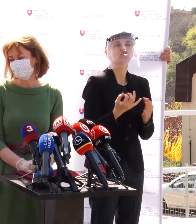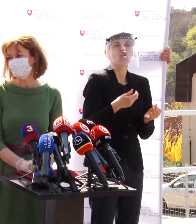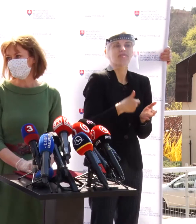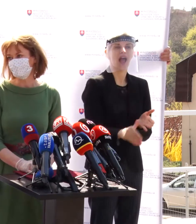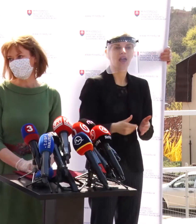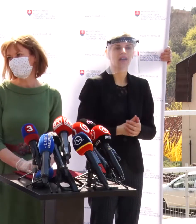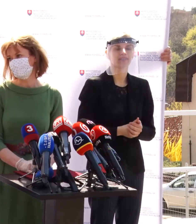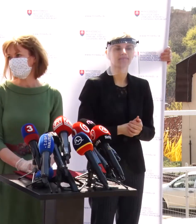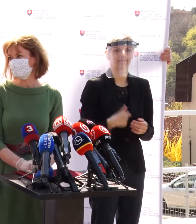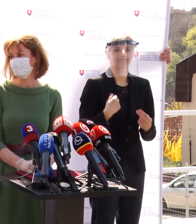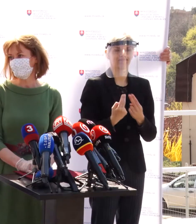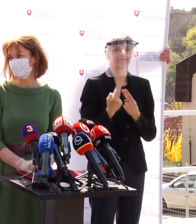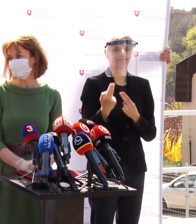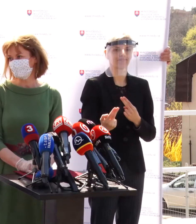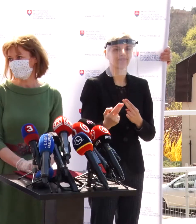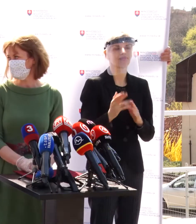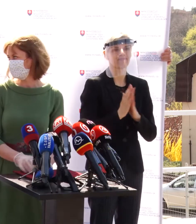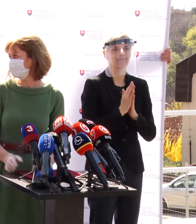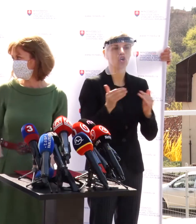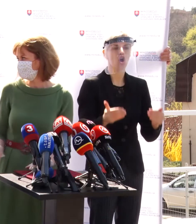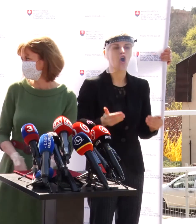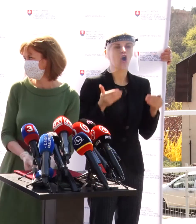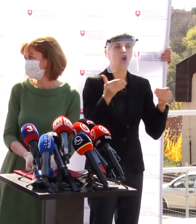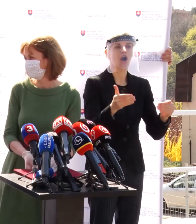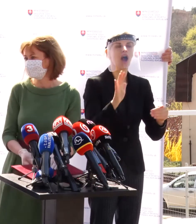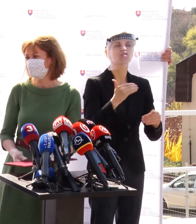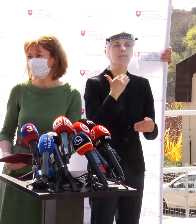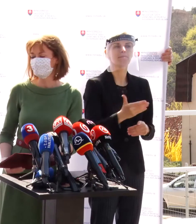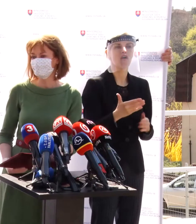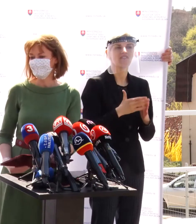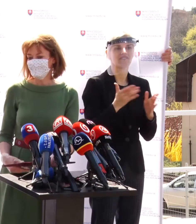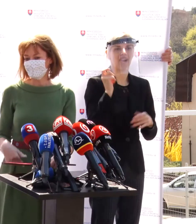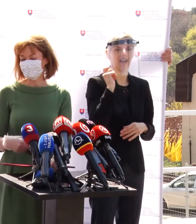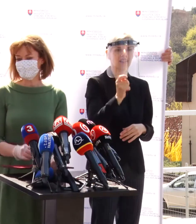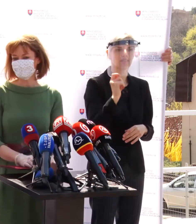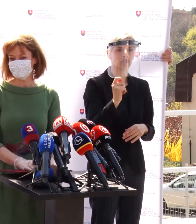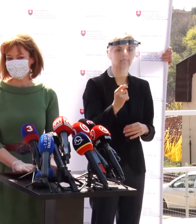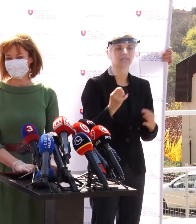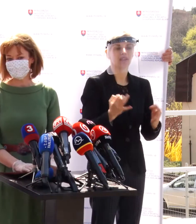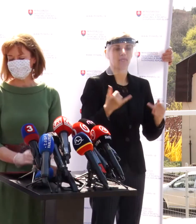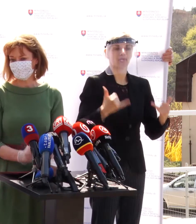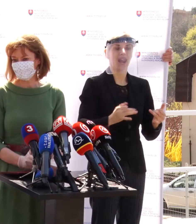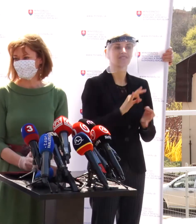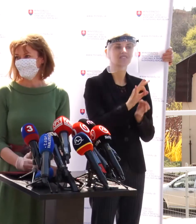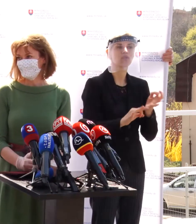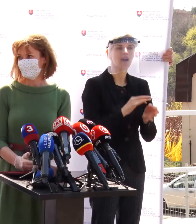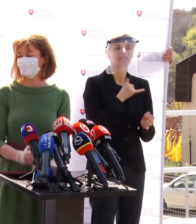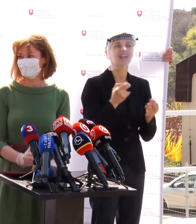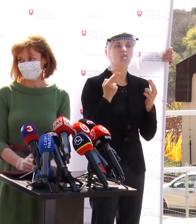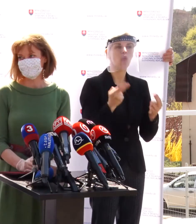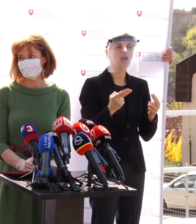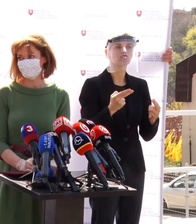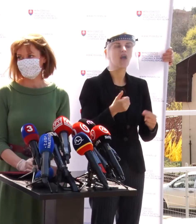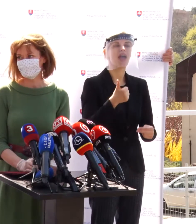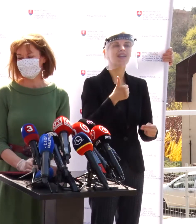tak odpoveď na túto otázku si dovolím odložiť na čas po Veľkej noci a dať aj slovo pánovi ministrovi, pretože myslím, že v tejto situácii je dôležité